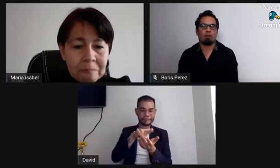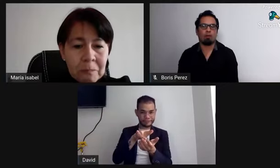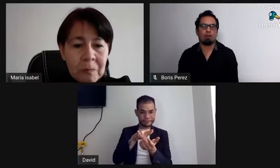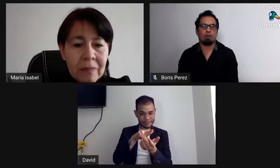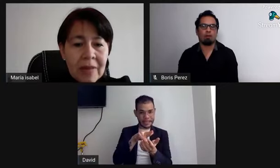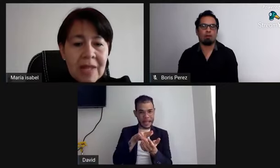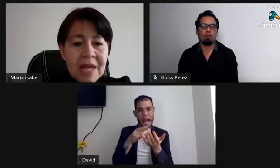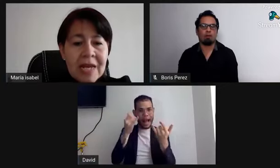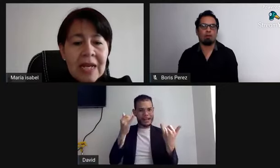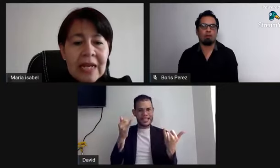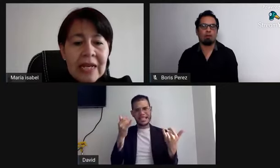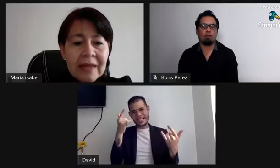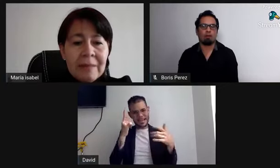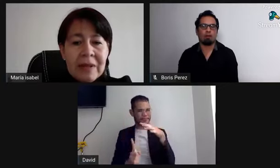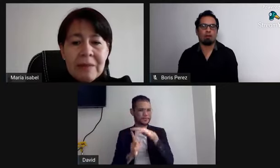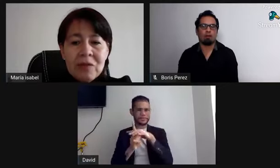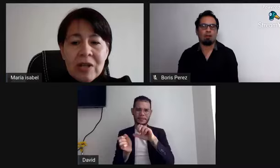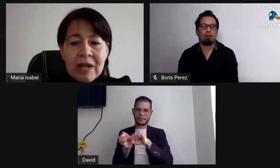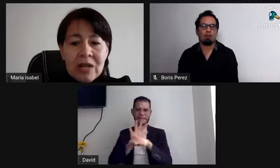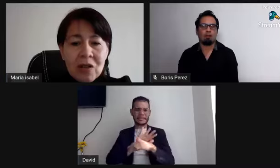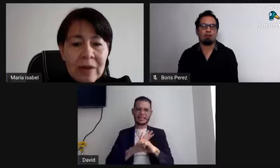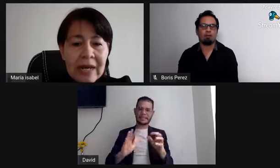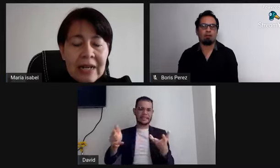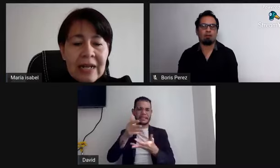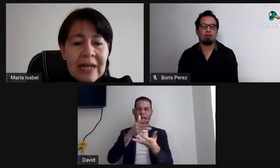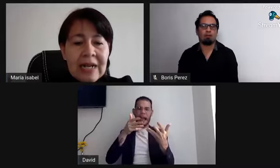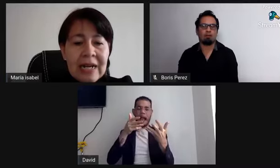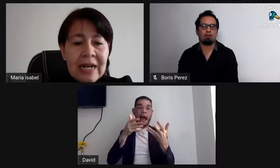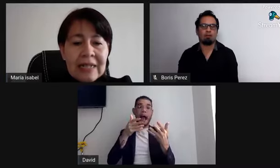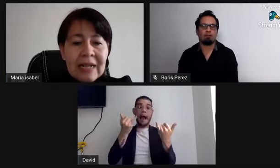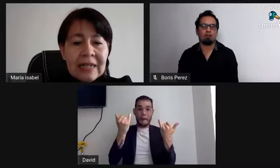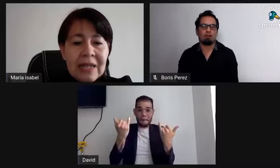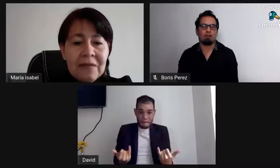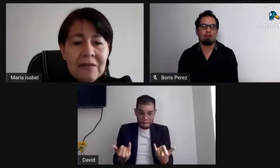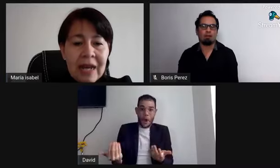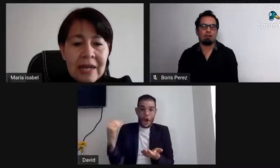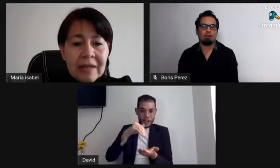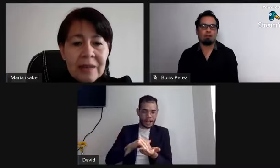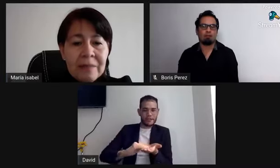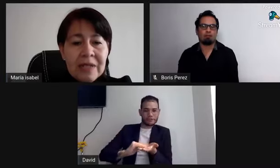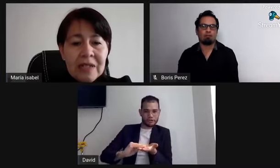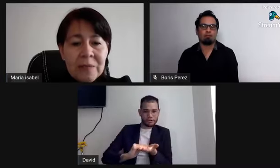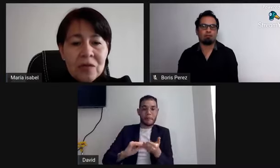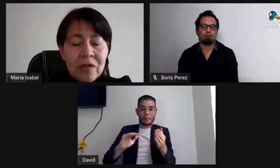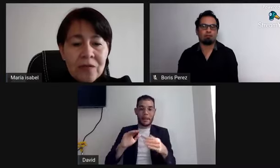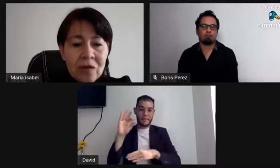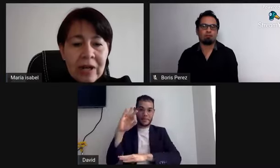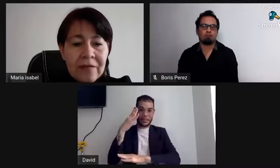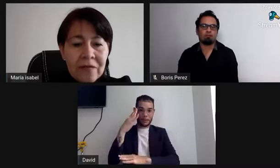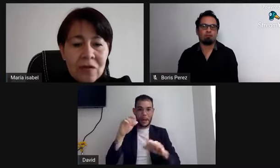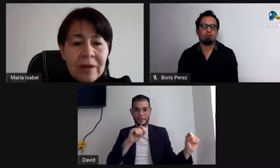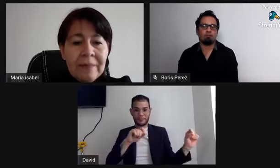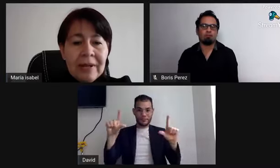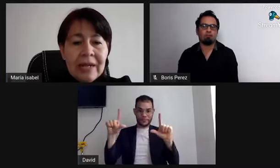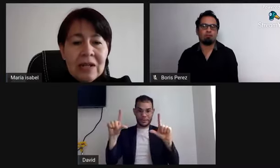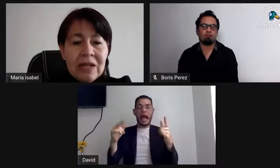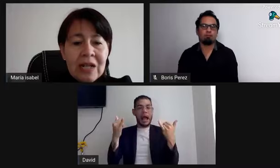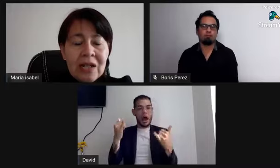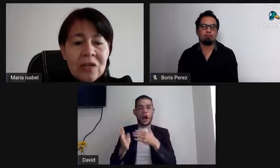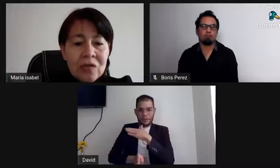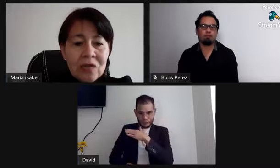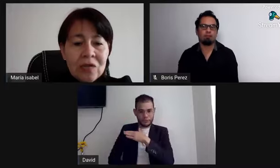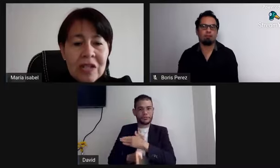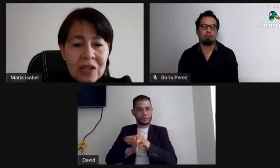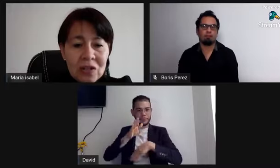mes y también vamos a retomar las actividades que en principio se enfocan